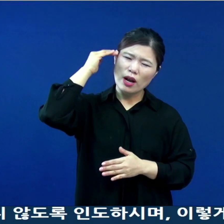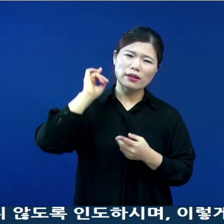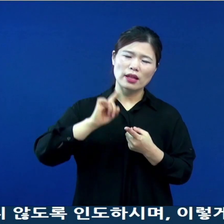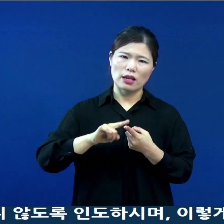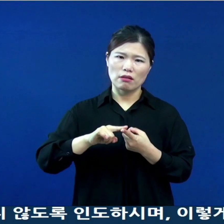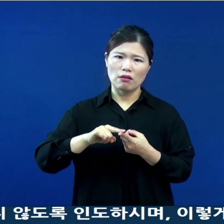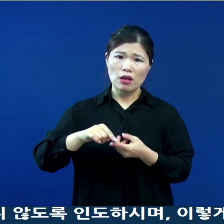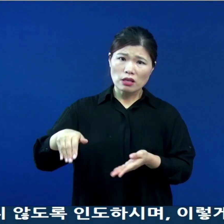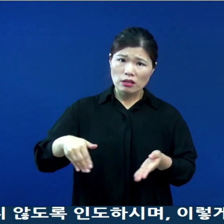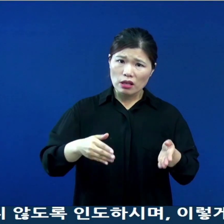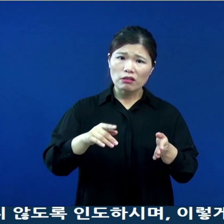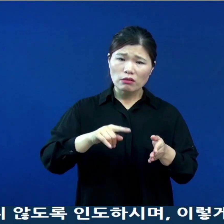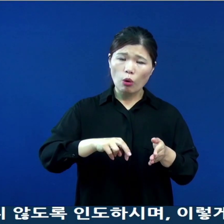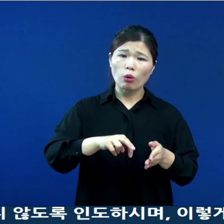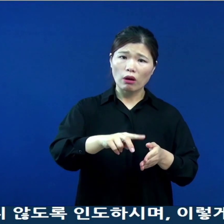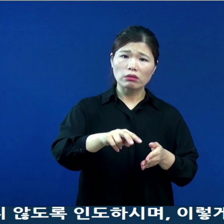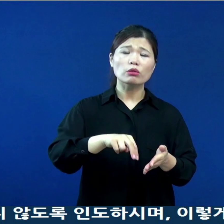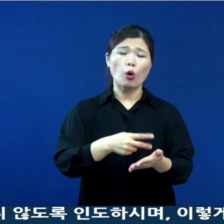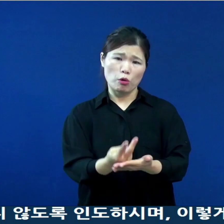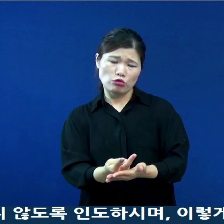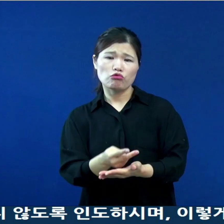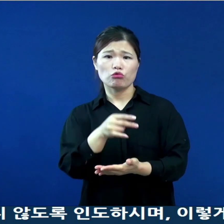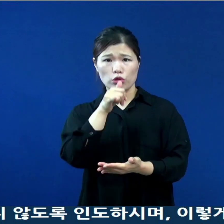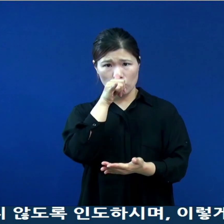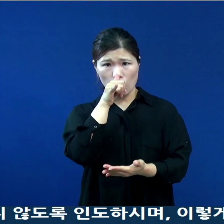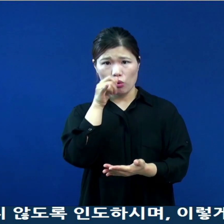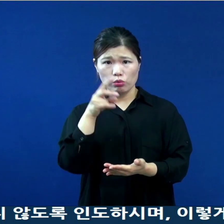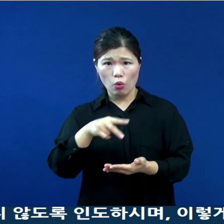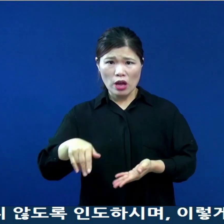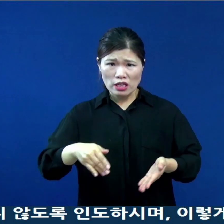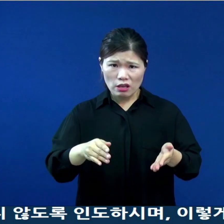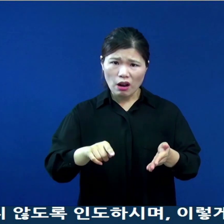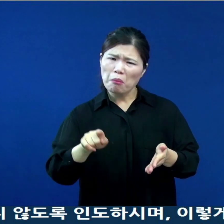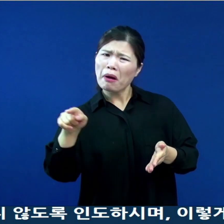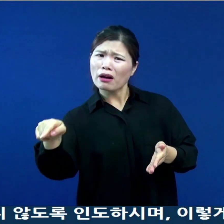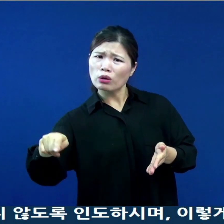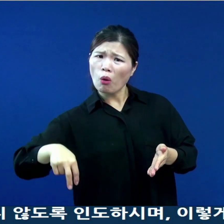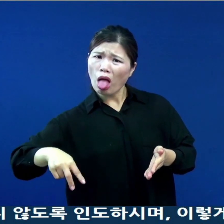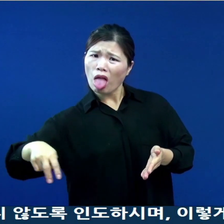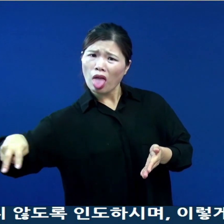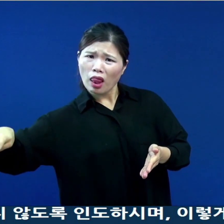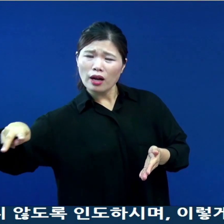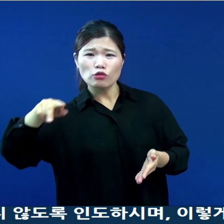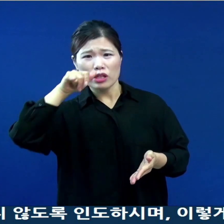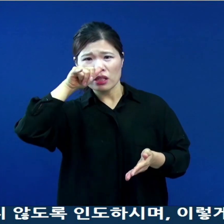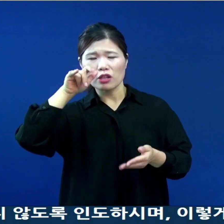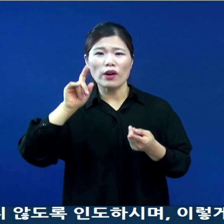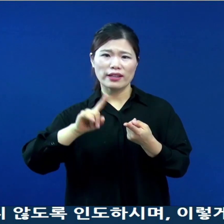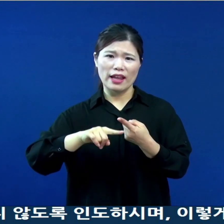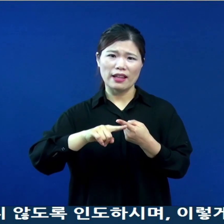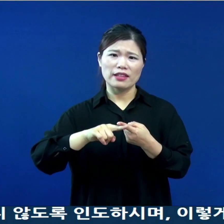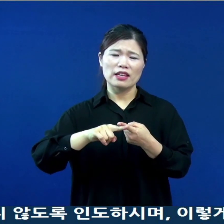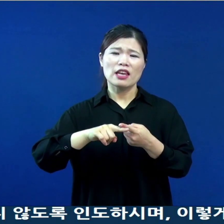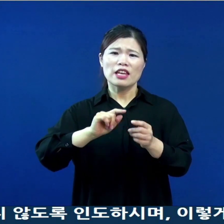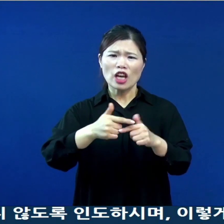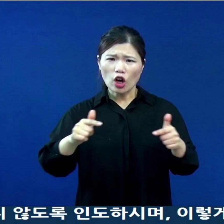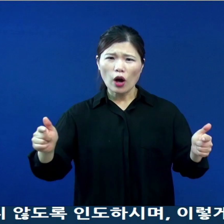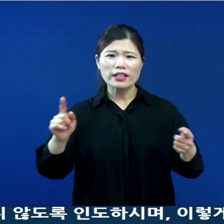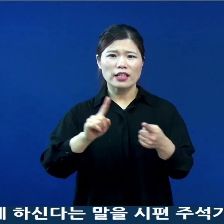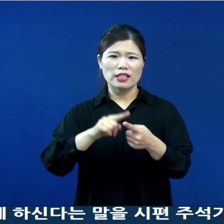가면서 사람이 넘어질 수 있게 하는 요소들, 또 길 밖으로 이탈하게 하는 이런 요소들을 하나님께서 제거해